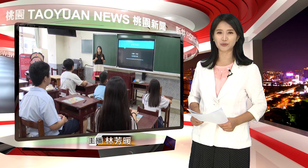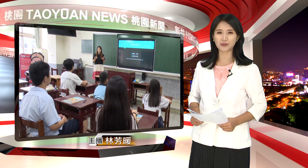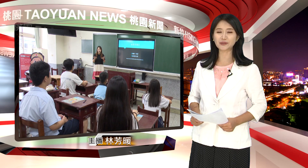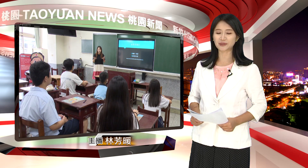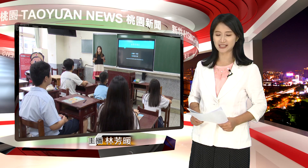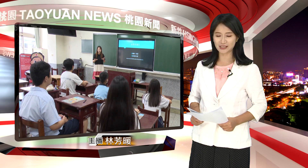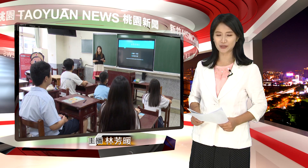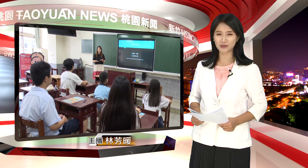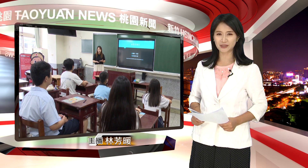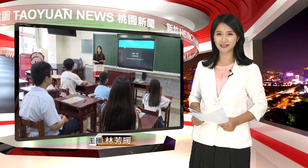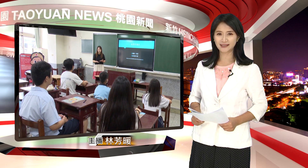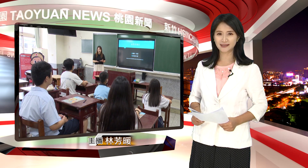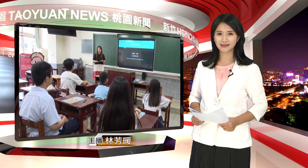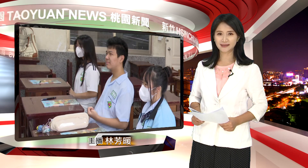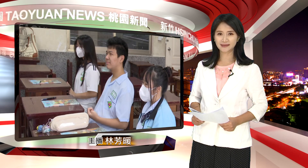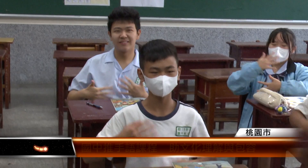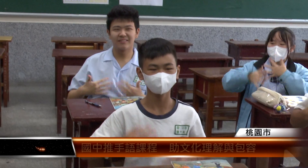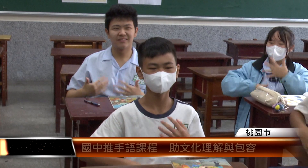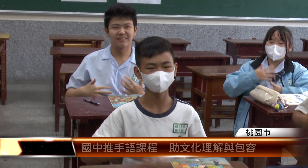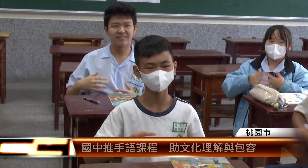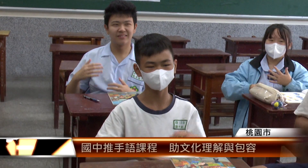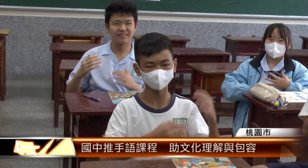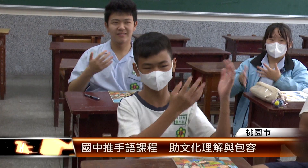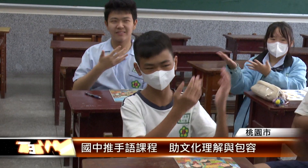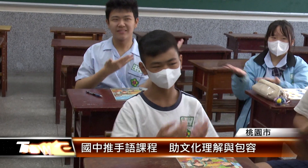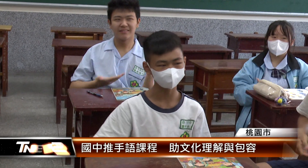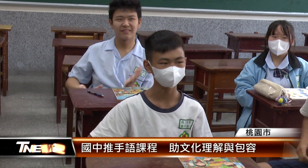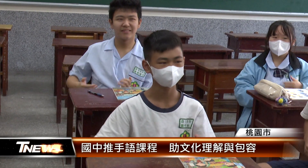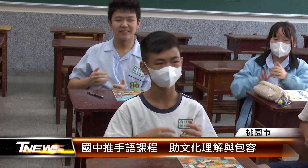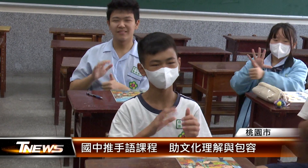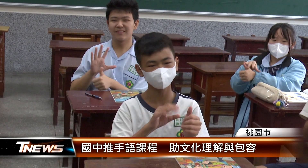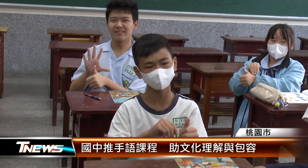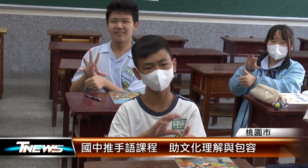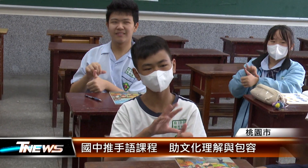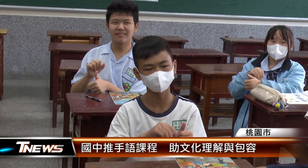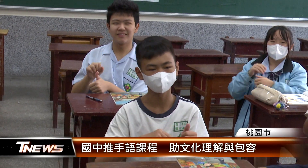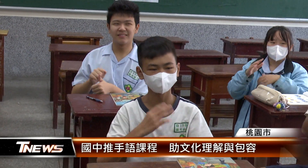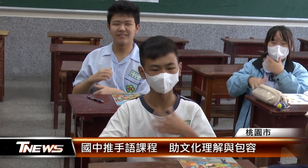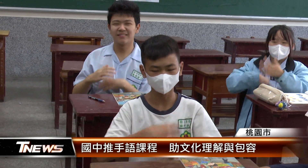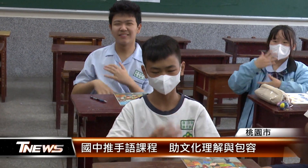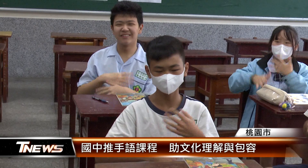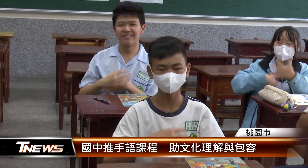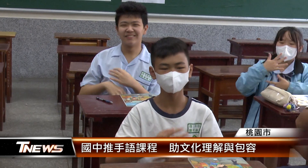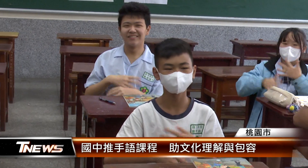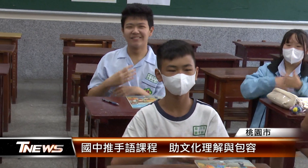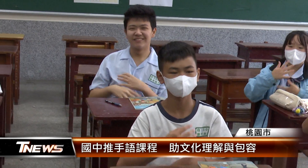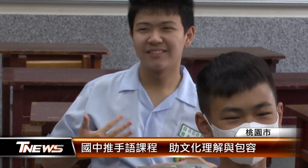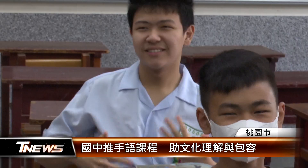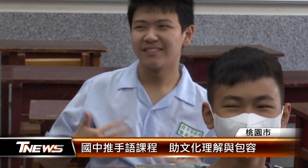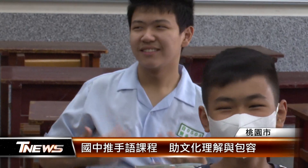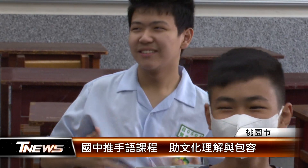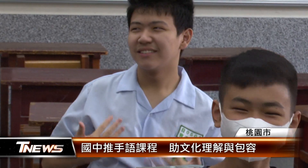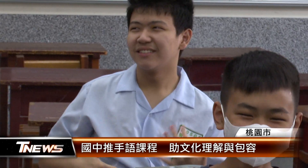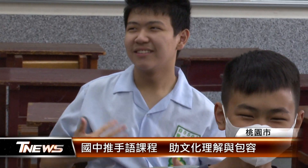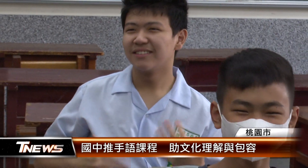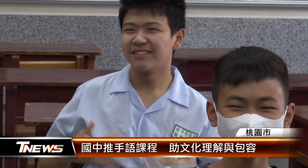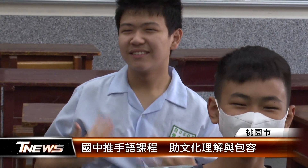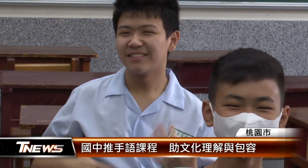包容的心胸。 欢迎学手语。 您知道9月23日